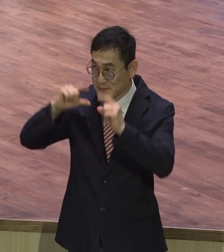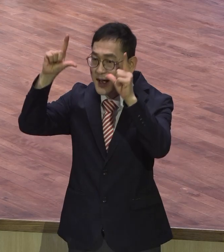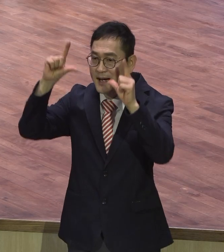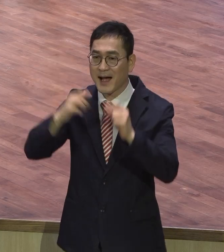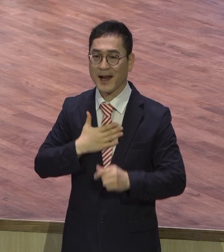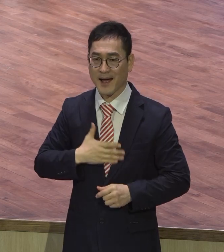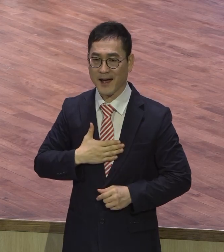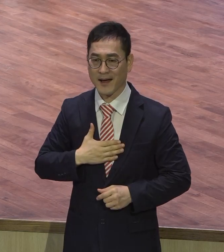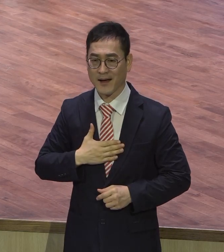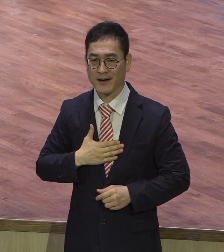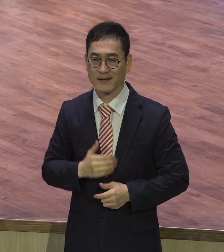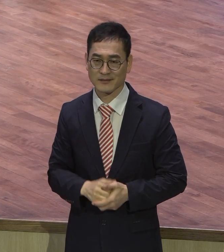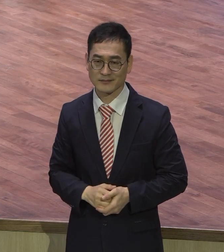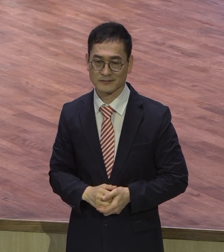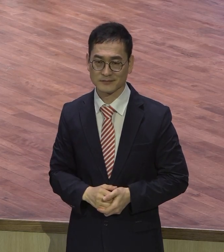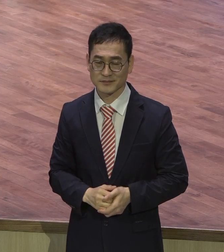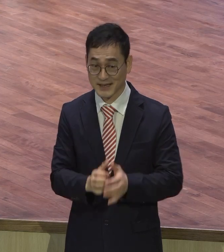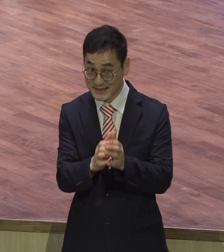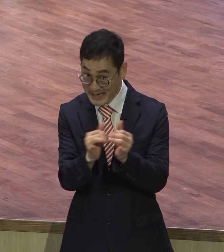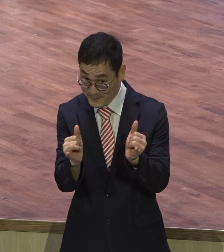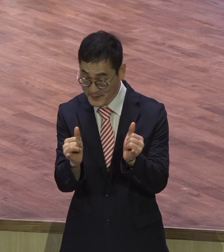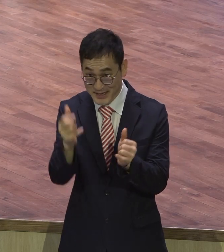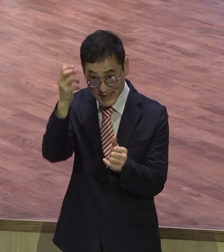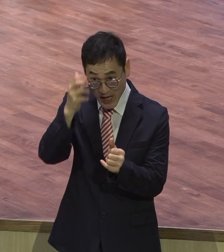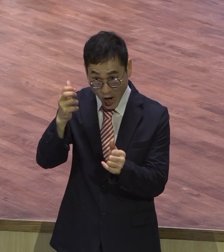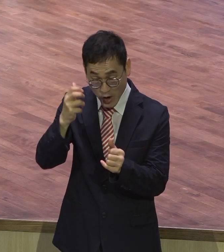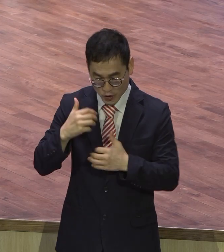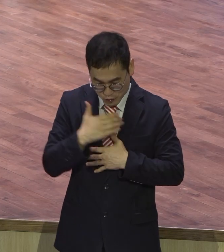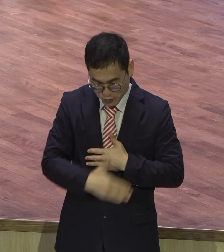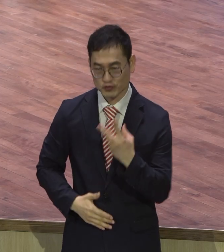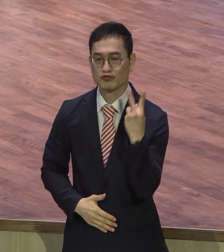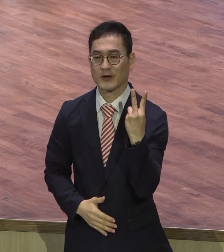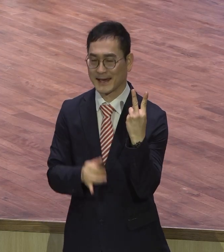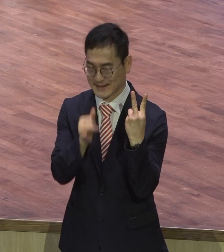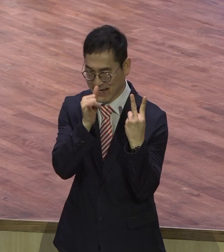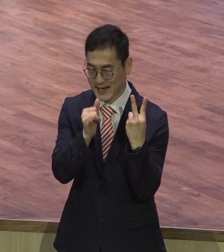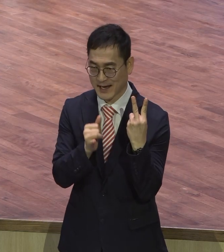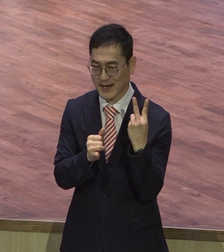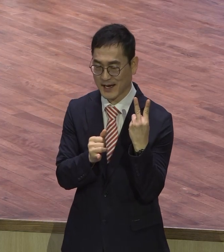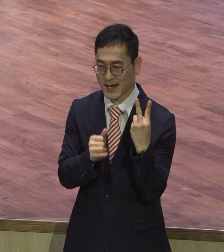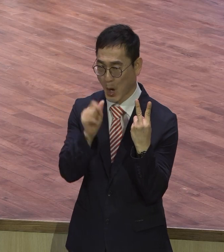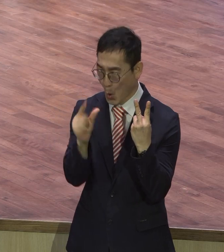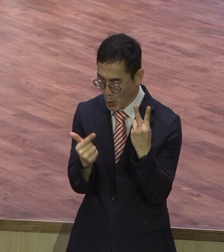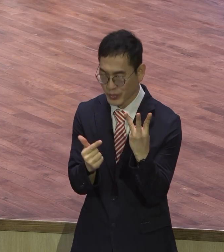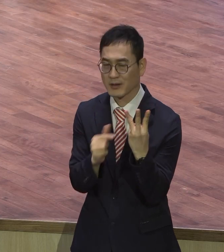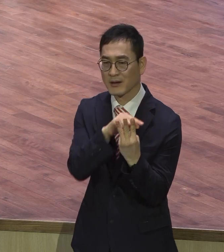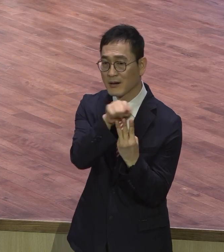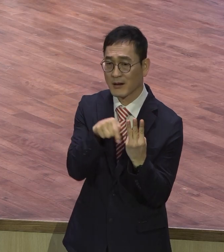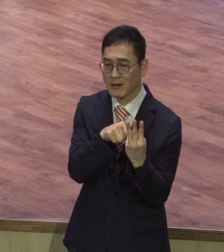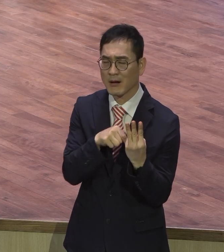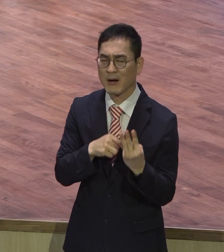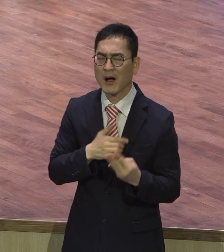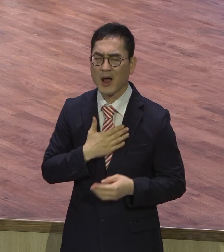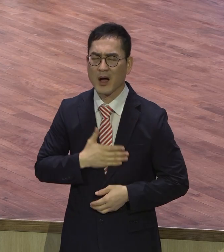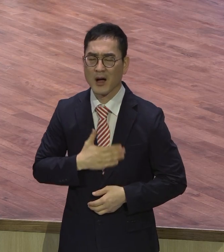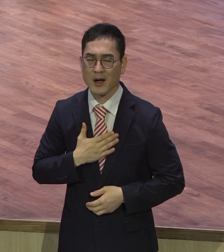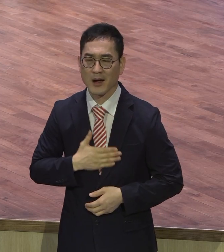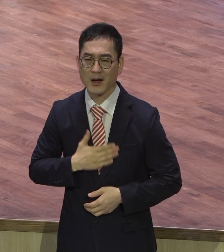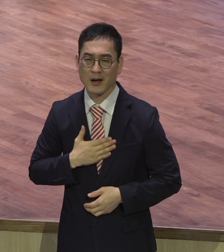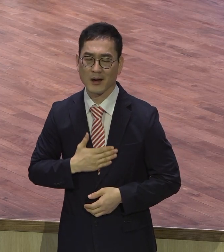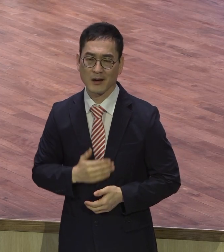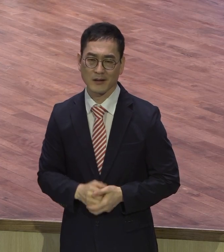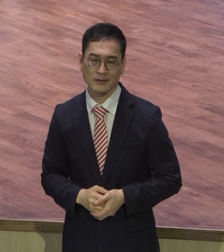분밀력이 있고 아 사람은 영혼과 육효했구나 이렇게 여러분은 판단 진단하고 믿지만은